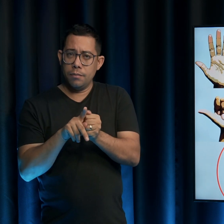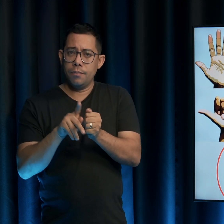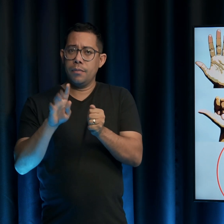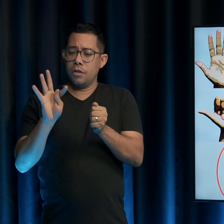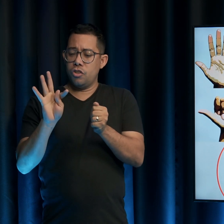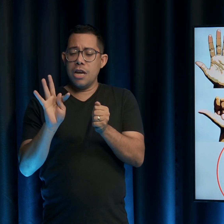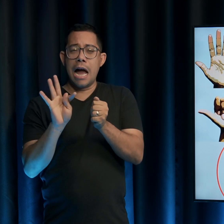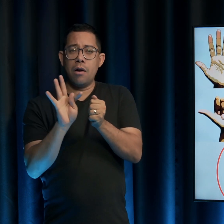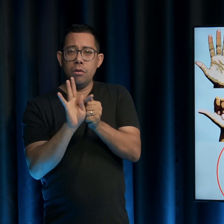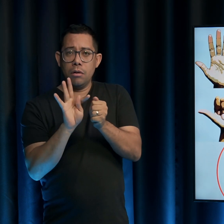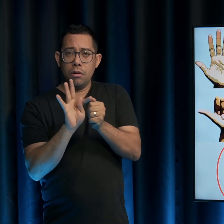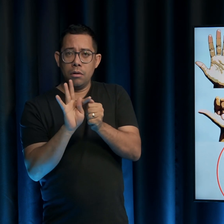Tiago